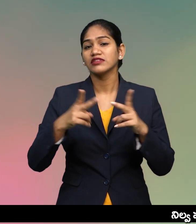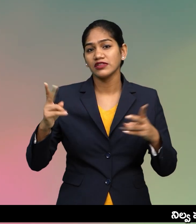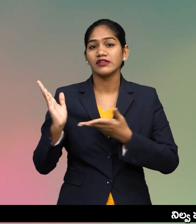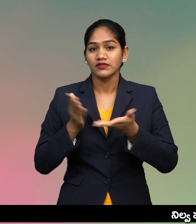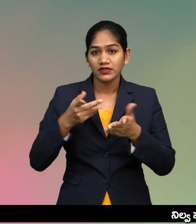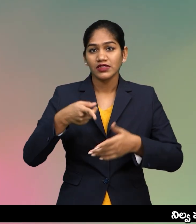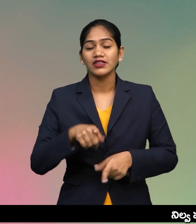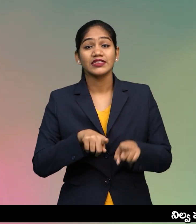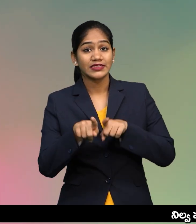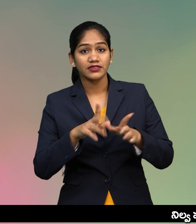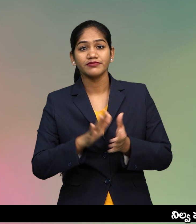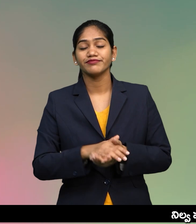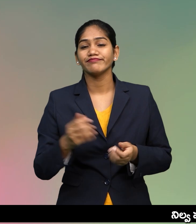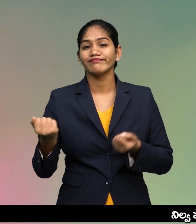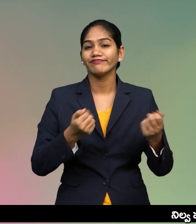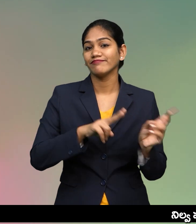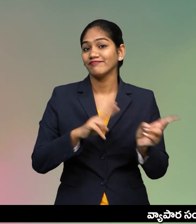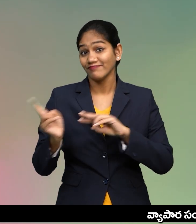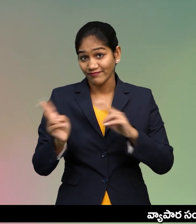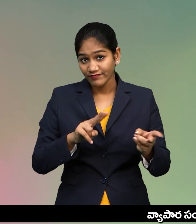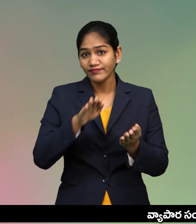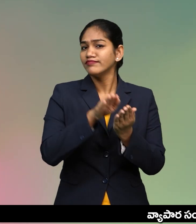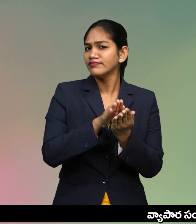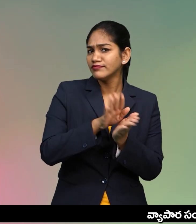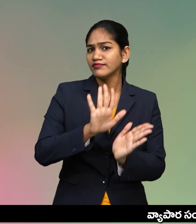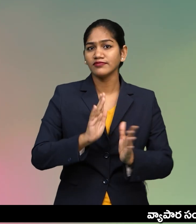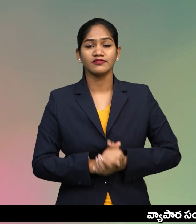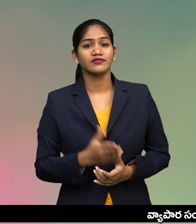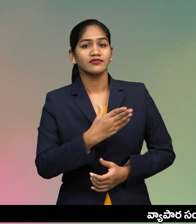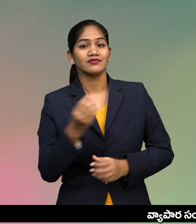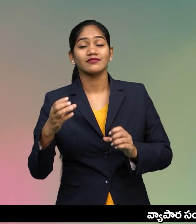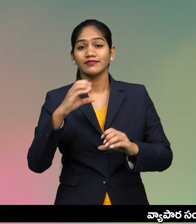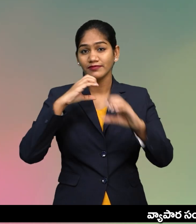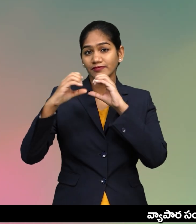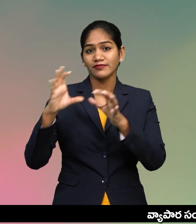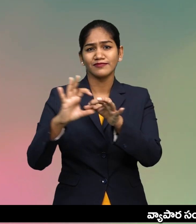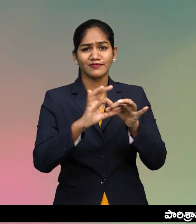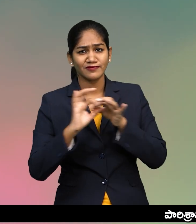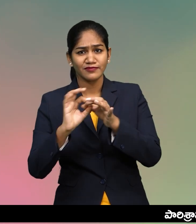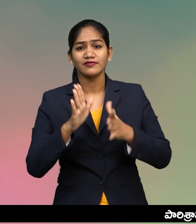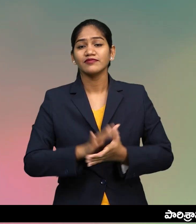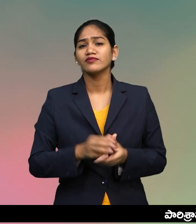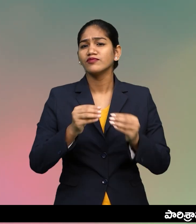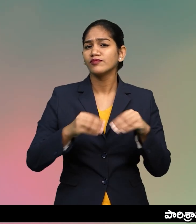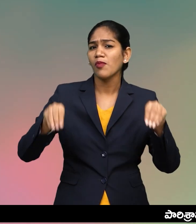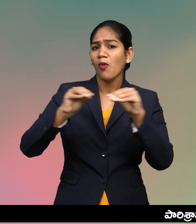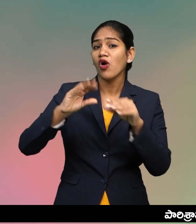నిల్వ మరియు కమ్యూనికేషన్, వ్యాపార సంబంధిత సేవా కార్యకలాపాలు పారిశ్రామిక కార్యకలాపాల